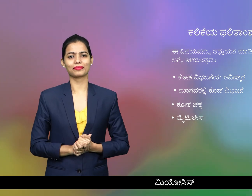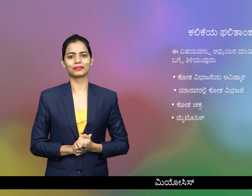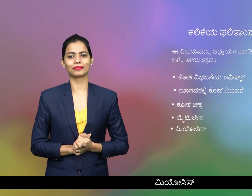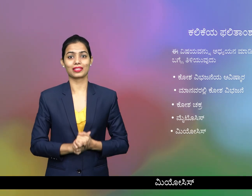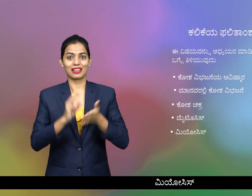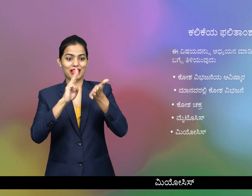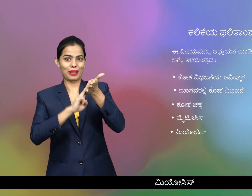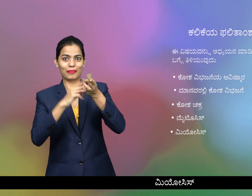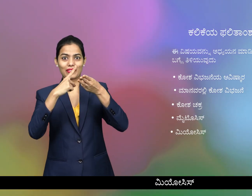ಮಿಯೋಸಿಸ್.